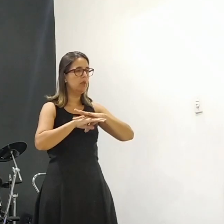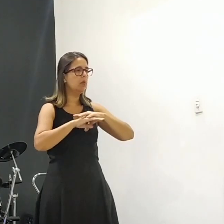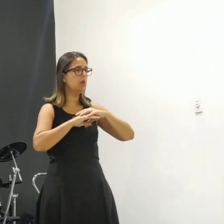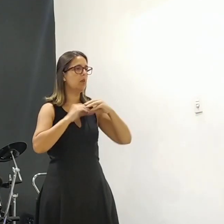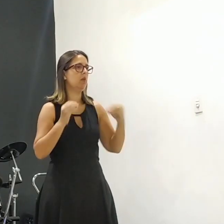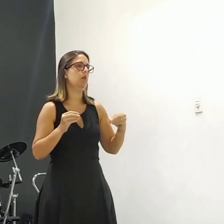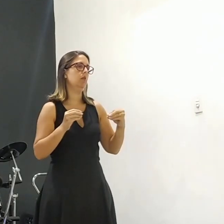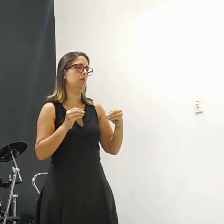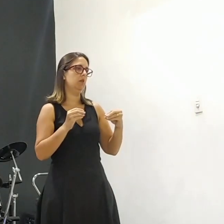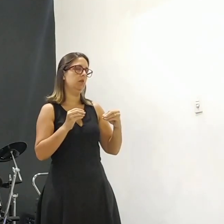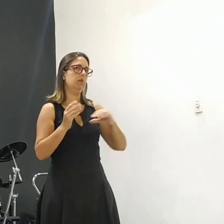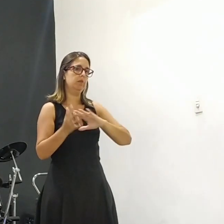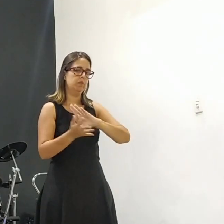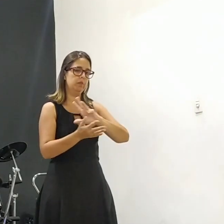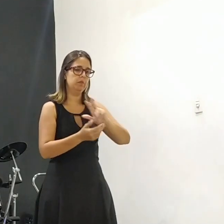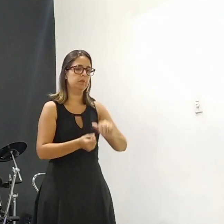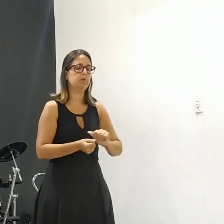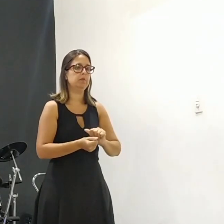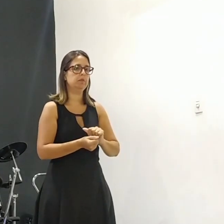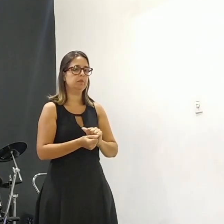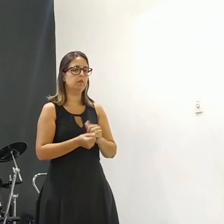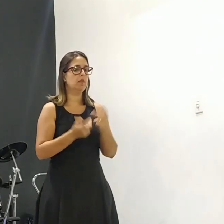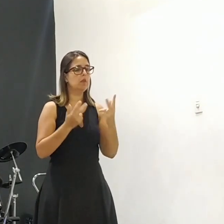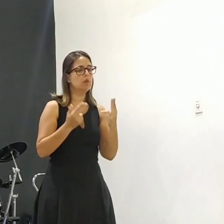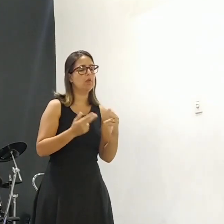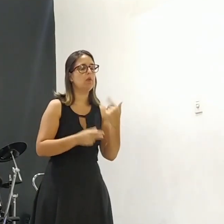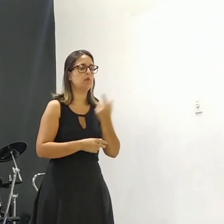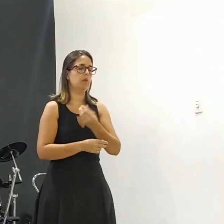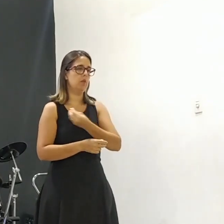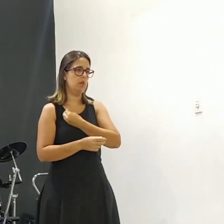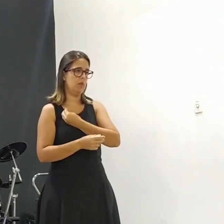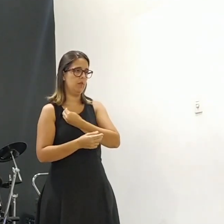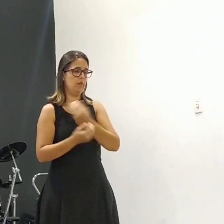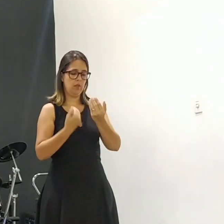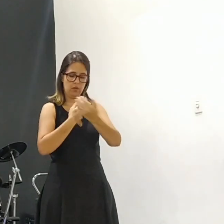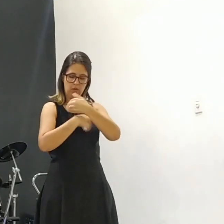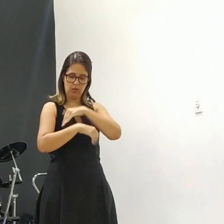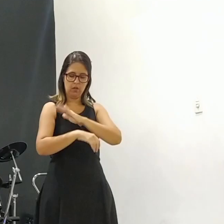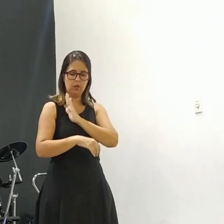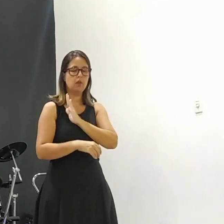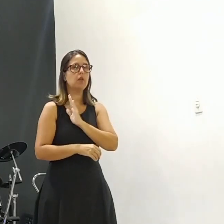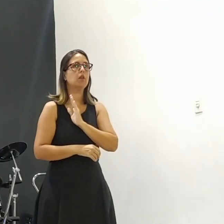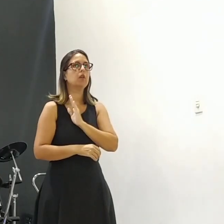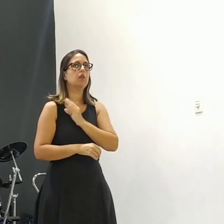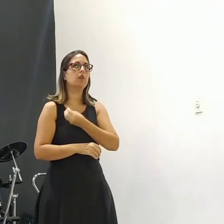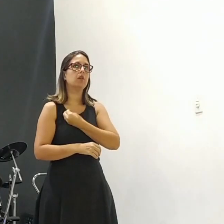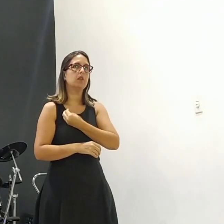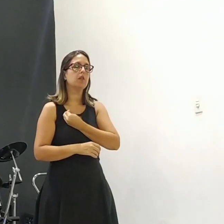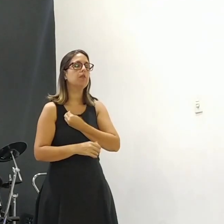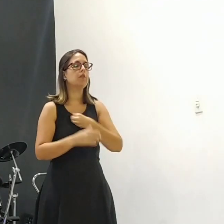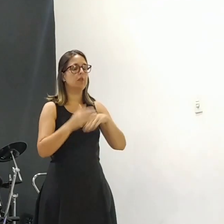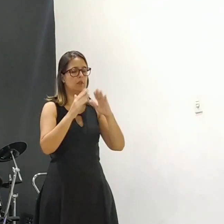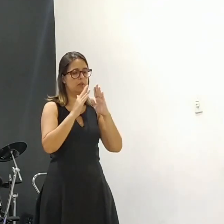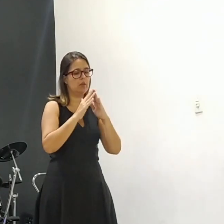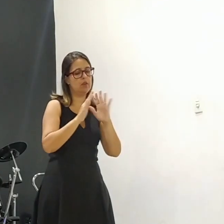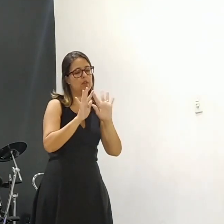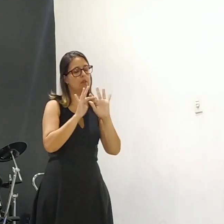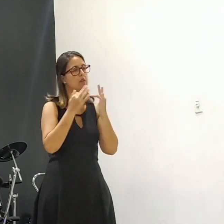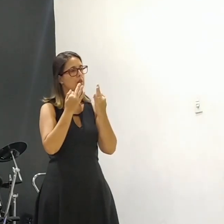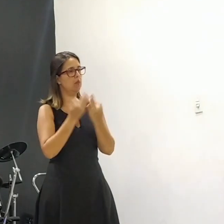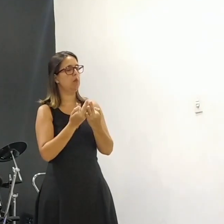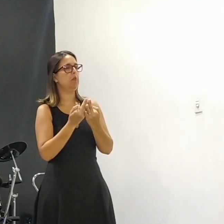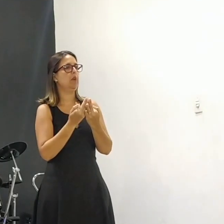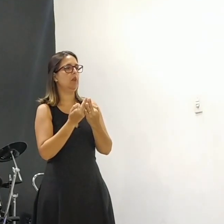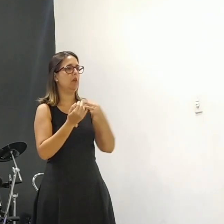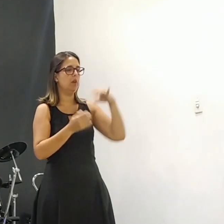para sarar o mundo, como ele entrou na nossa vida, entrou na nossa família, na nossa casa. Essas